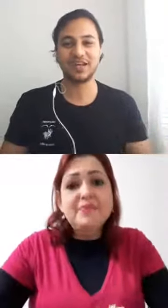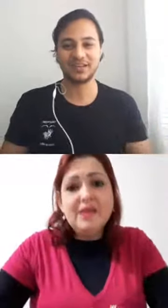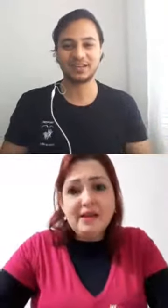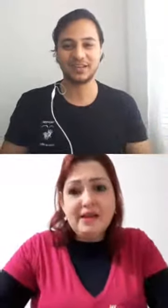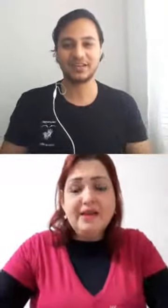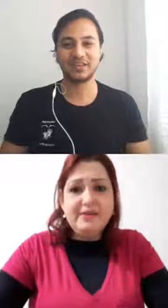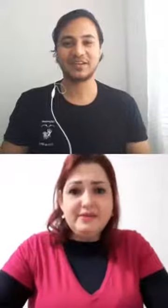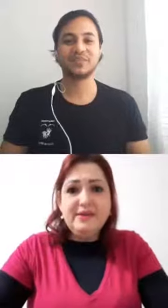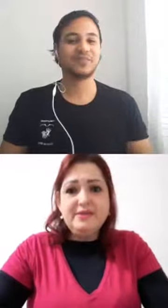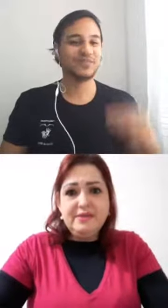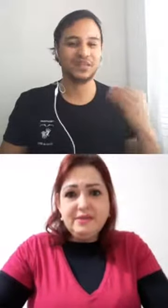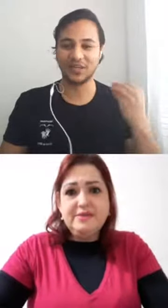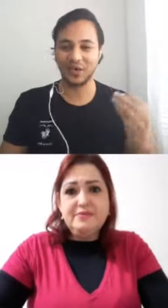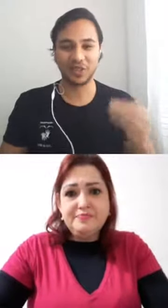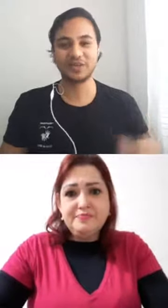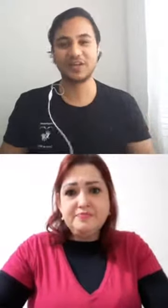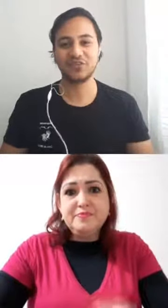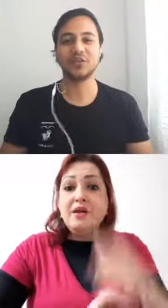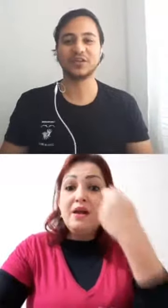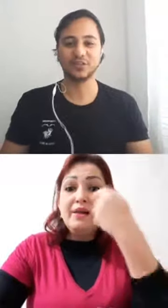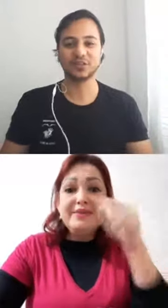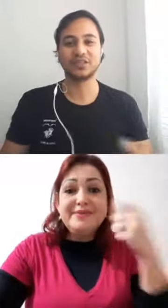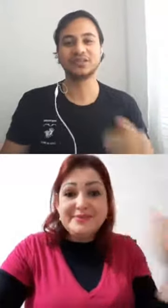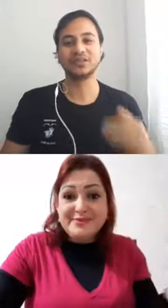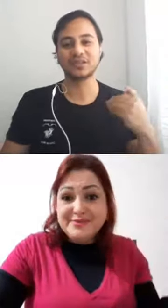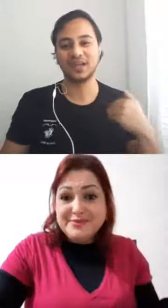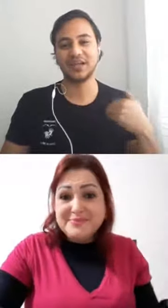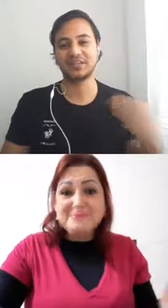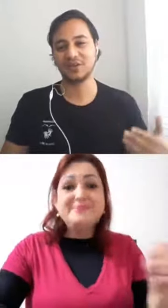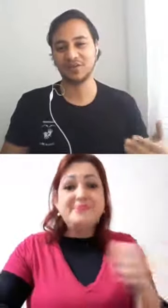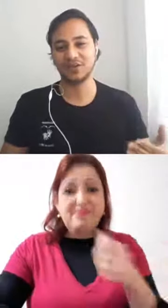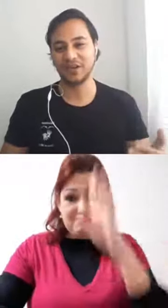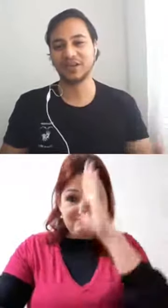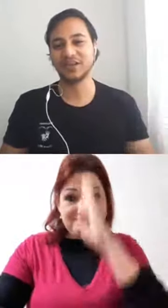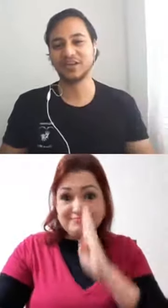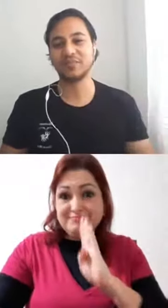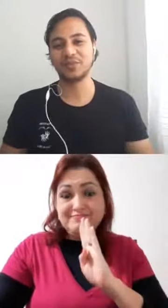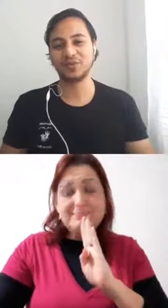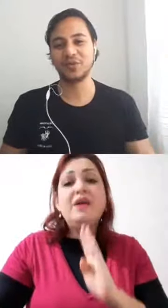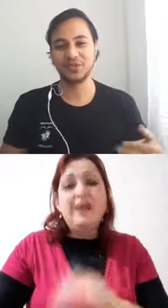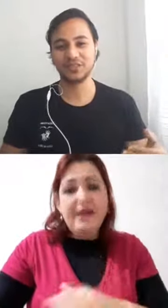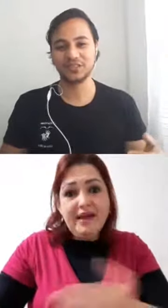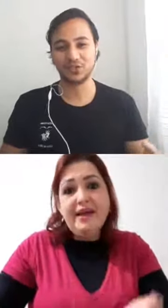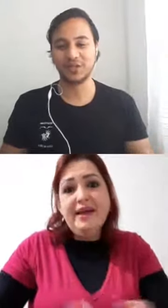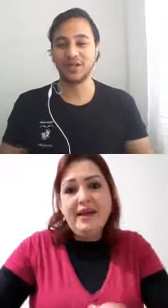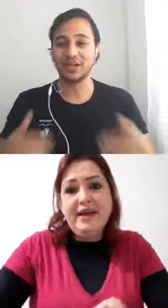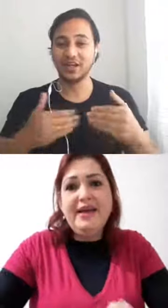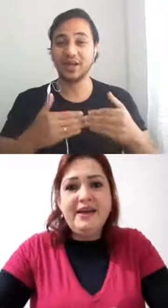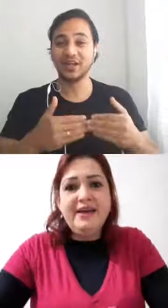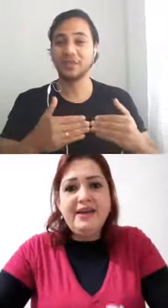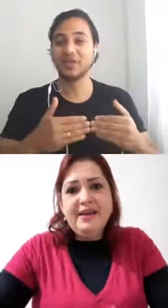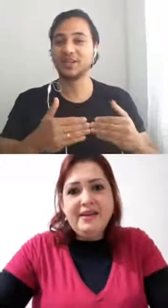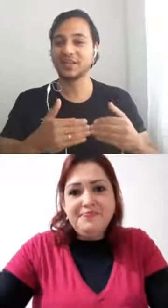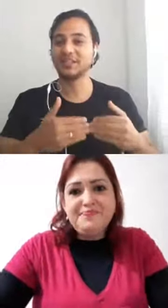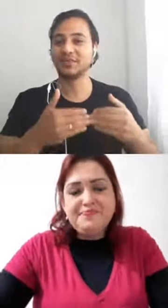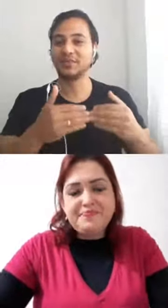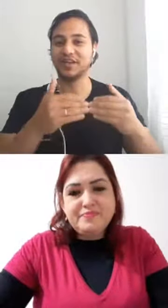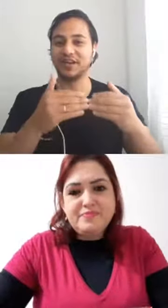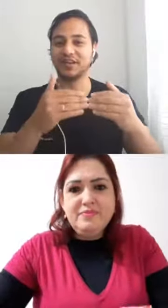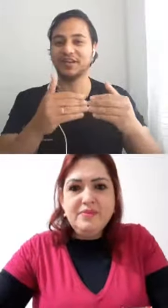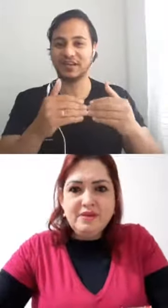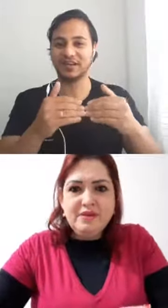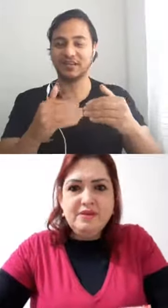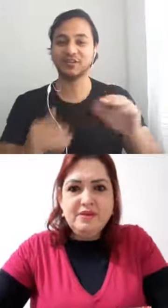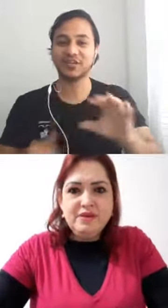ensinam de graça. Então acho que não tem desculpa. A solução está na sua mão, né? A pessoa só não pode ter desculpa. Então a grande importância da